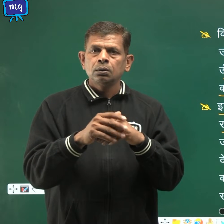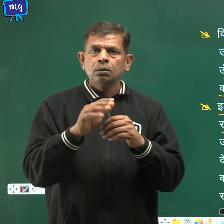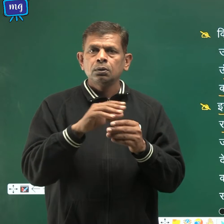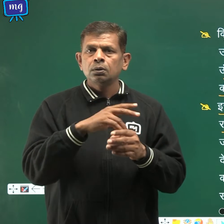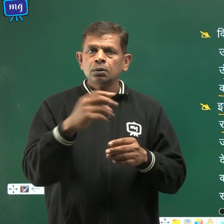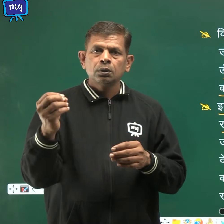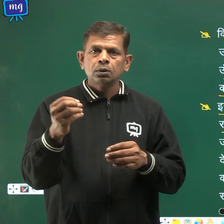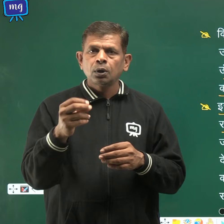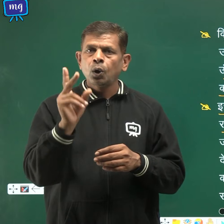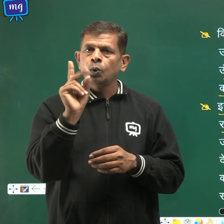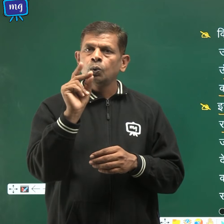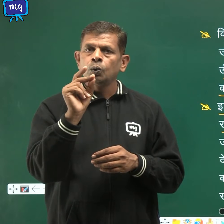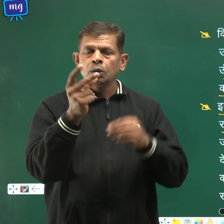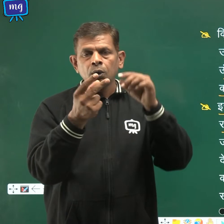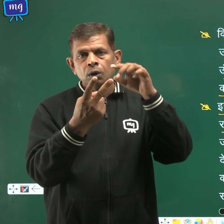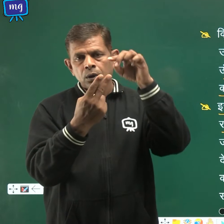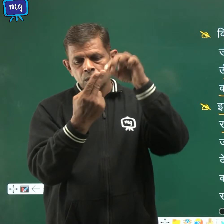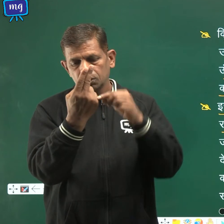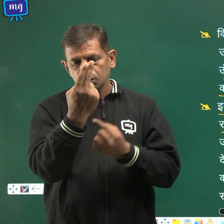तथा दूसरे सिरे को